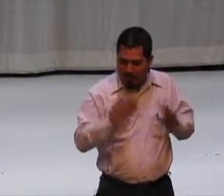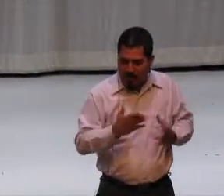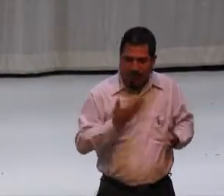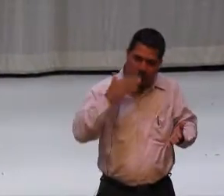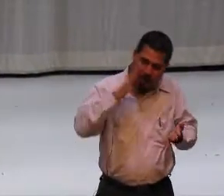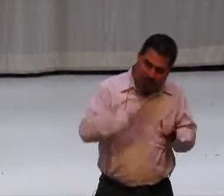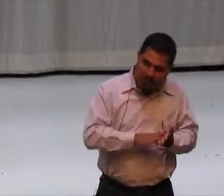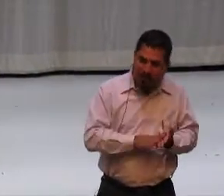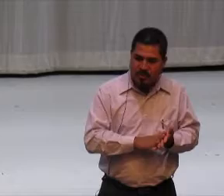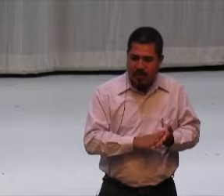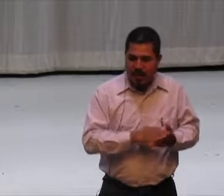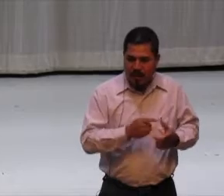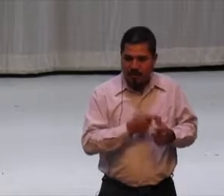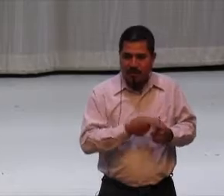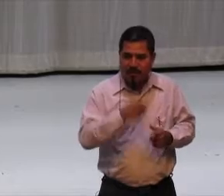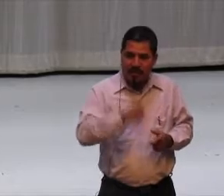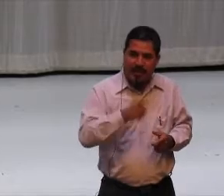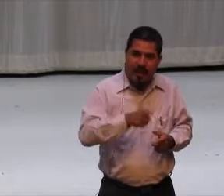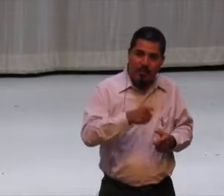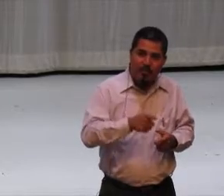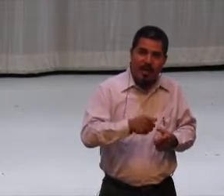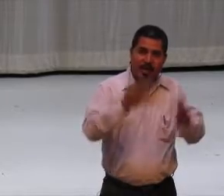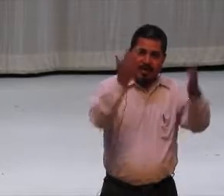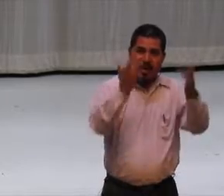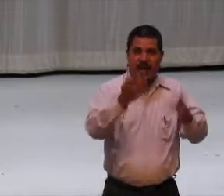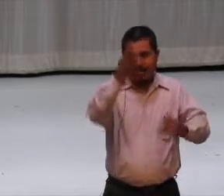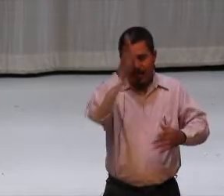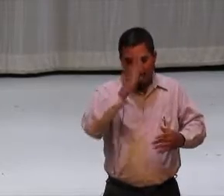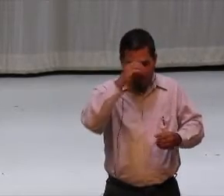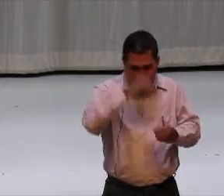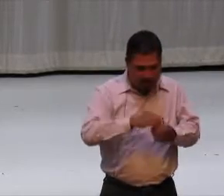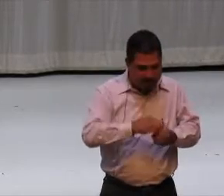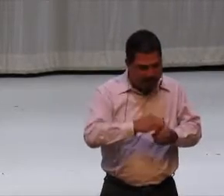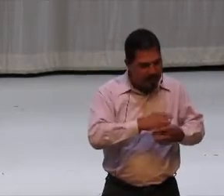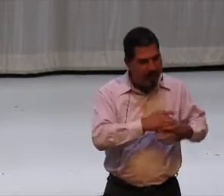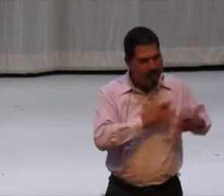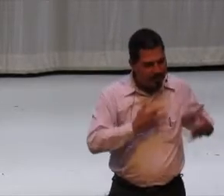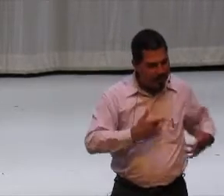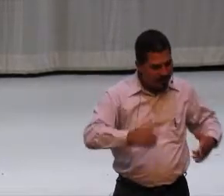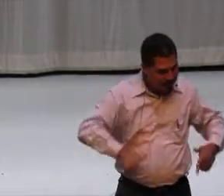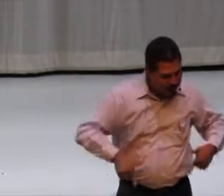pecadores, somos malos, entonces necesitamos de la gracia de Dios en nuestra vida.